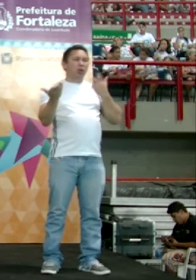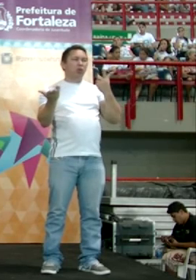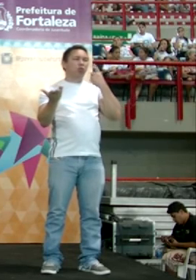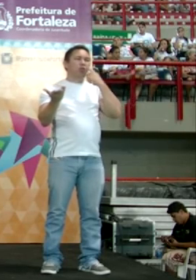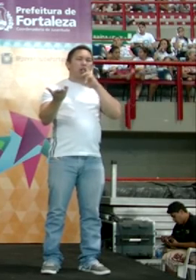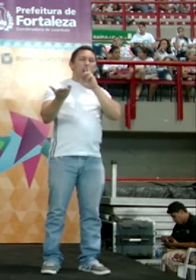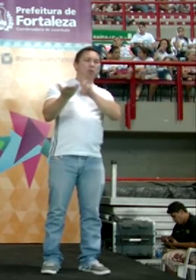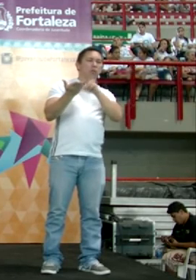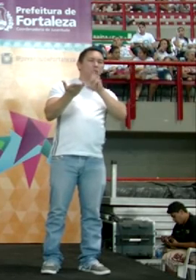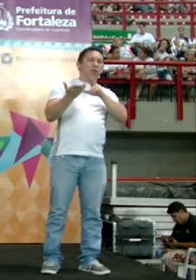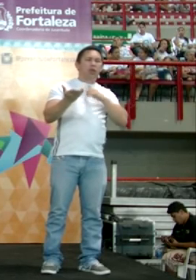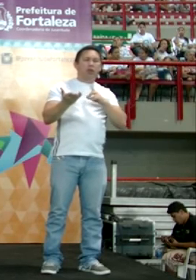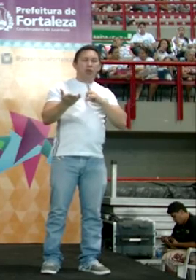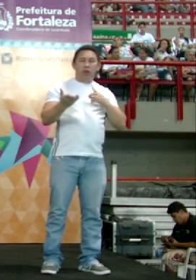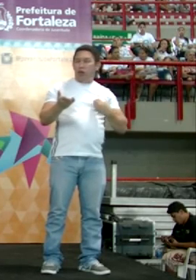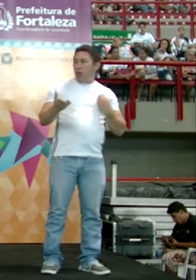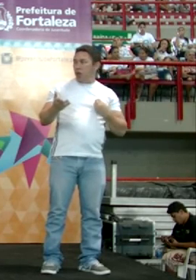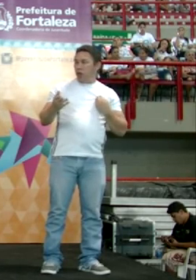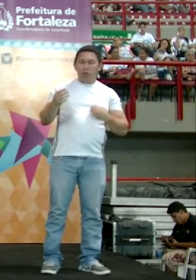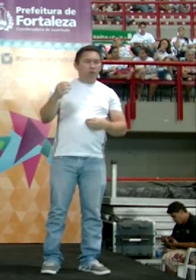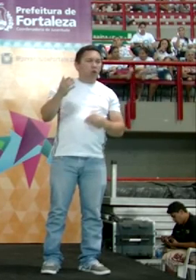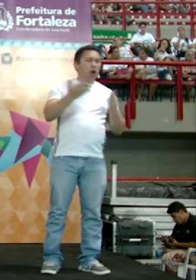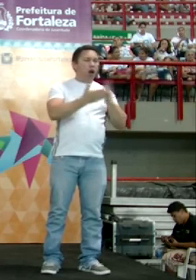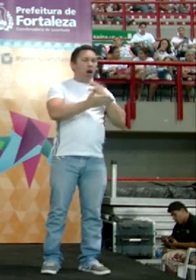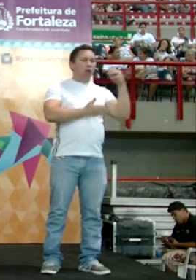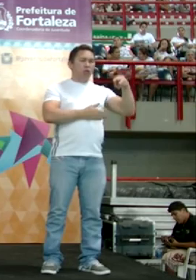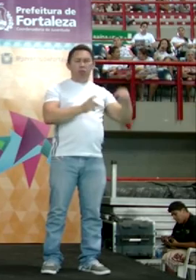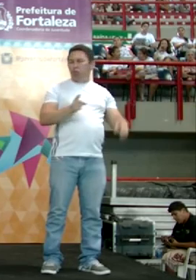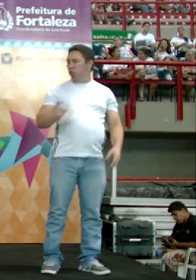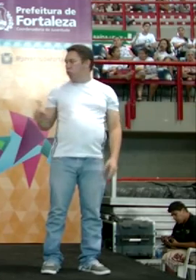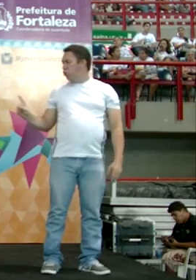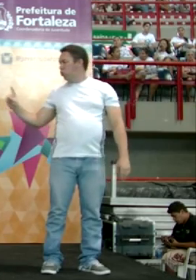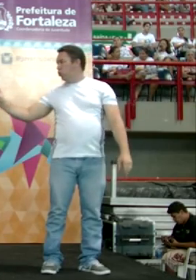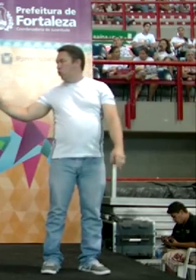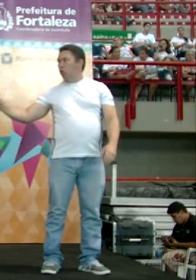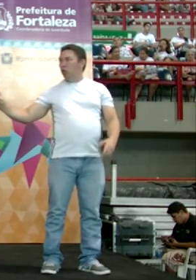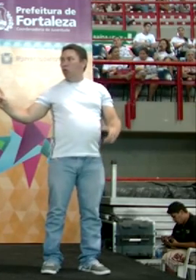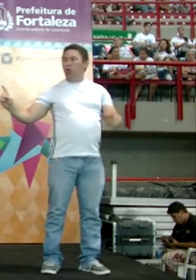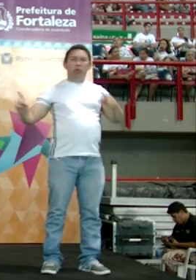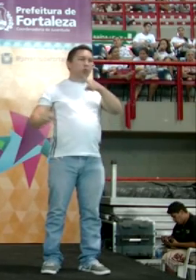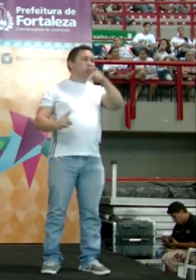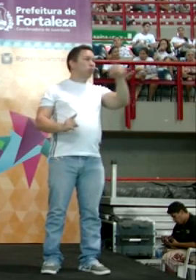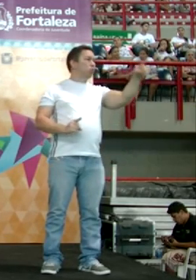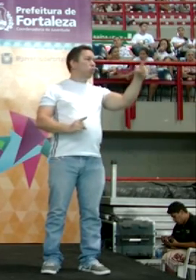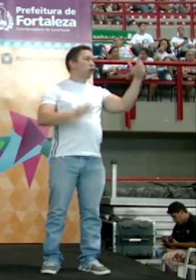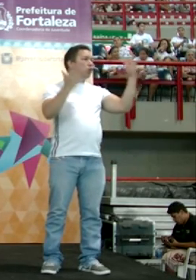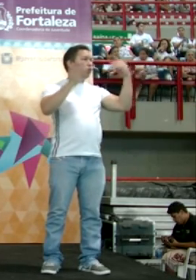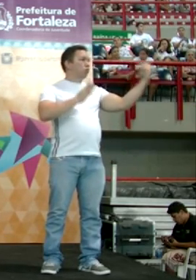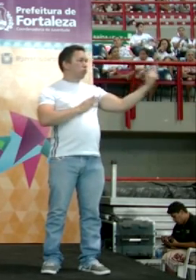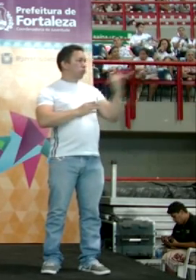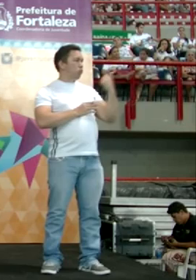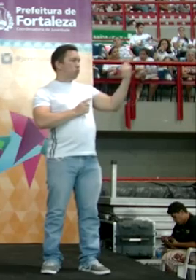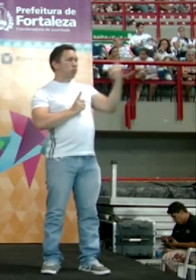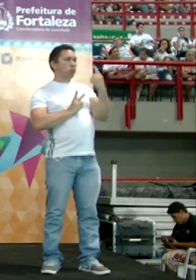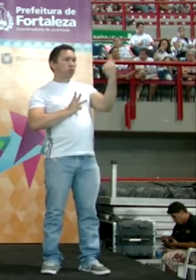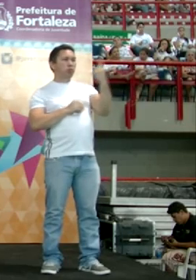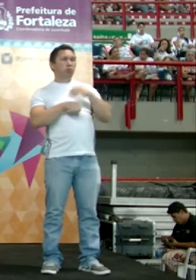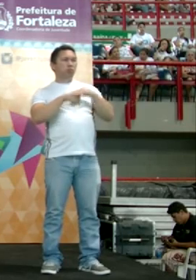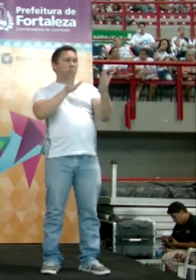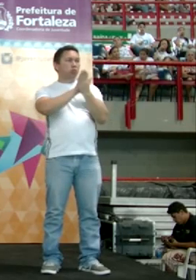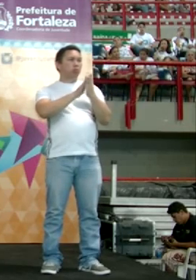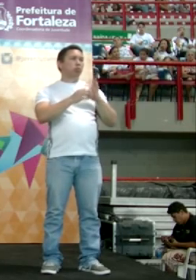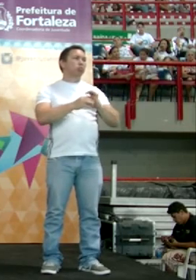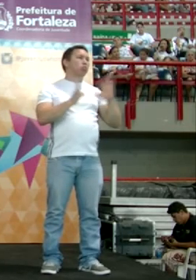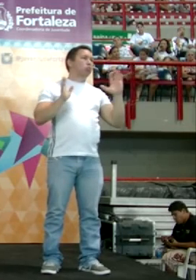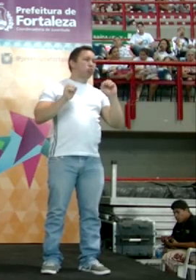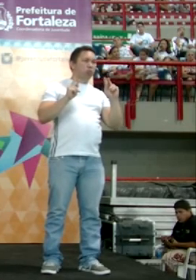responder todas. Eu vou ficar alguns minutinhos aqui, então quem quiser também, o pessoal que eu não respondi as dúvidas, quiser vir conversar aqui, eu vou ficar